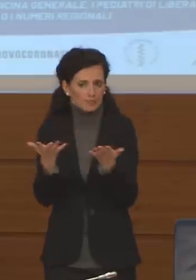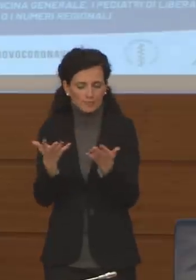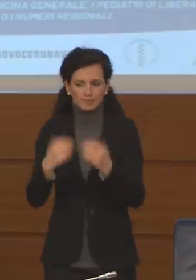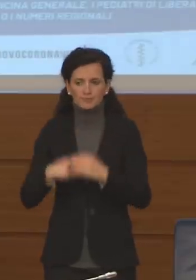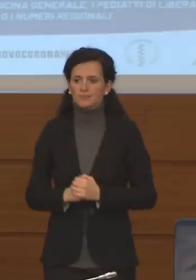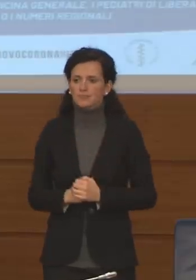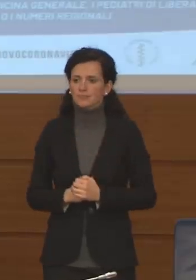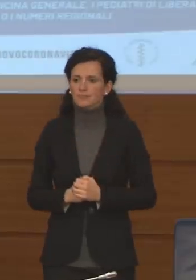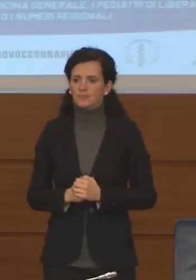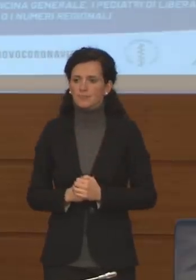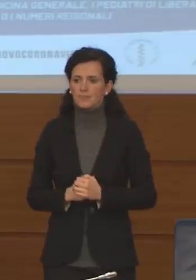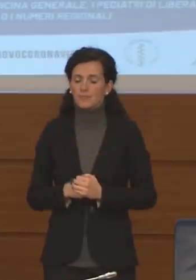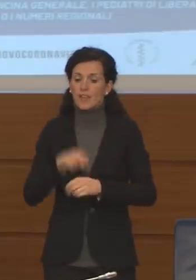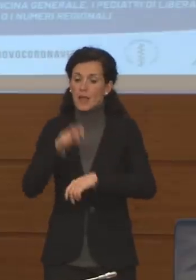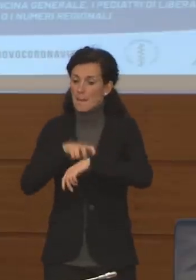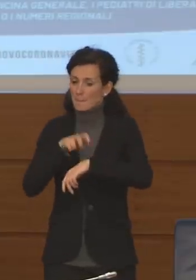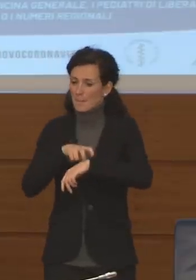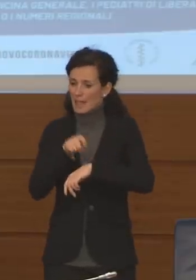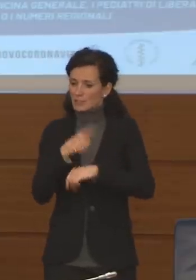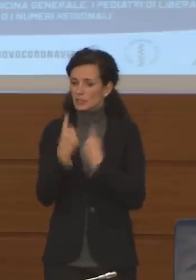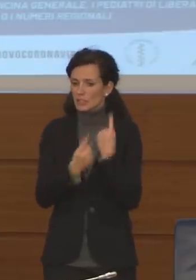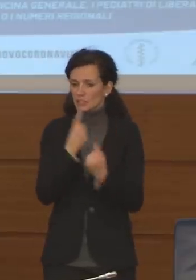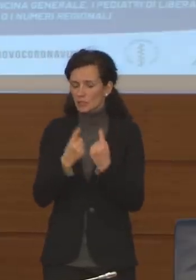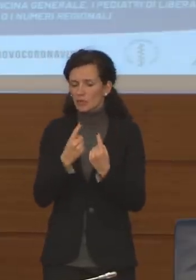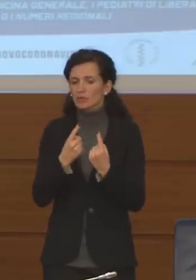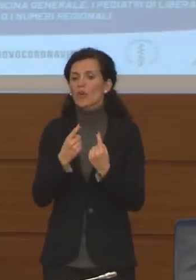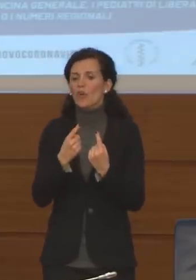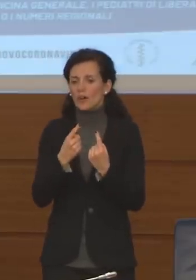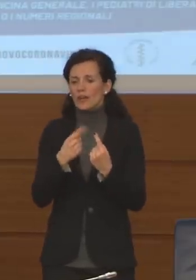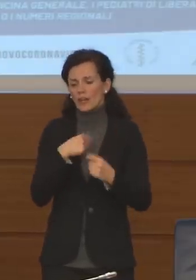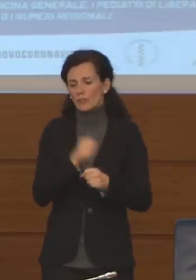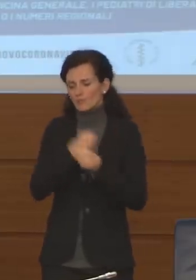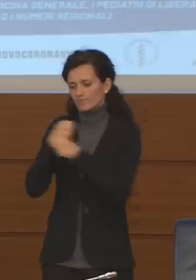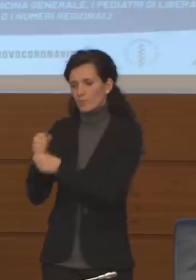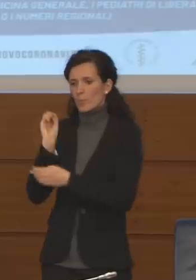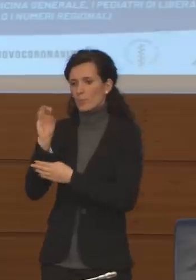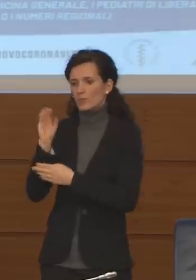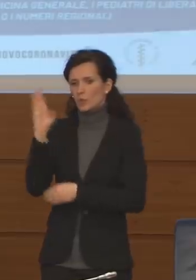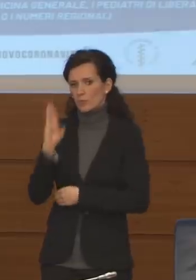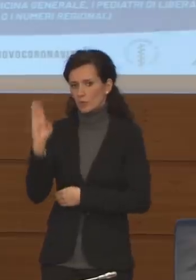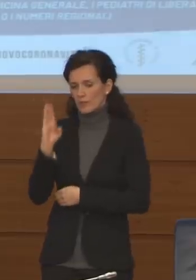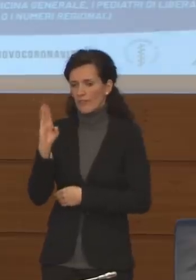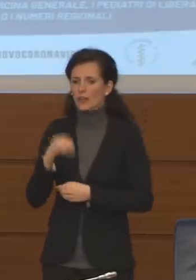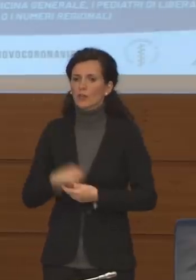rosse per quanto riguarda i medici io darei la parola al presidente brusaferro